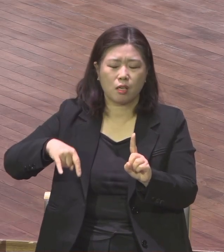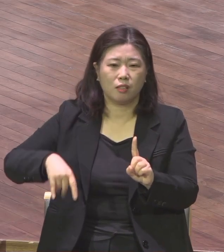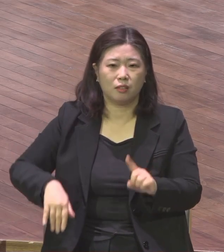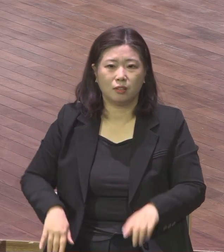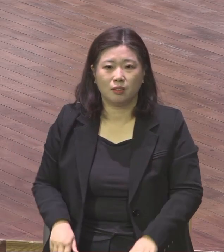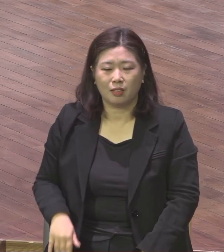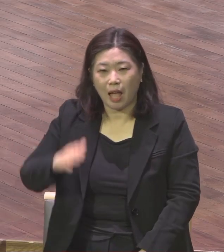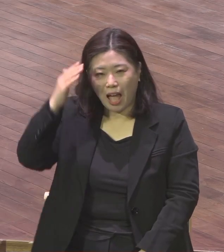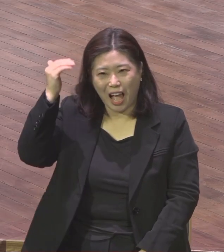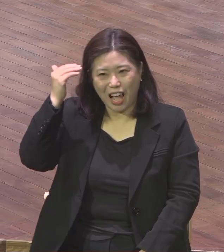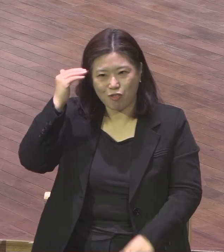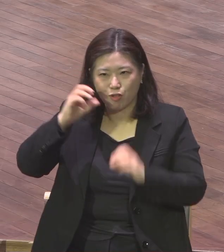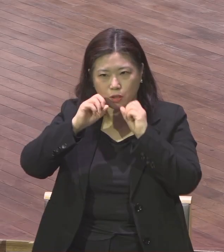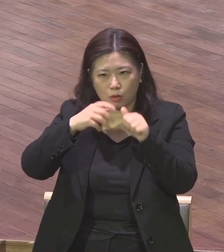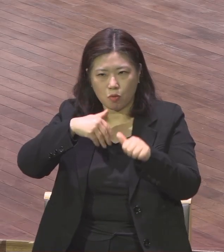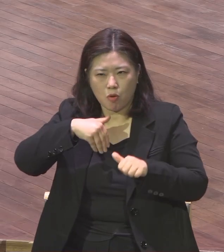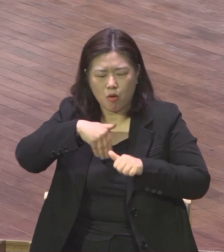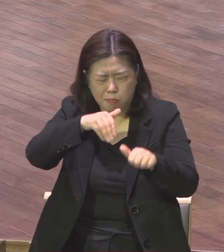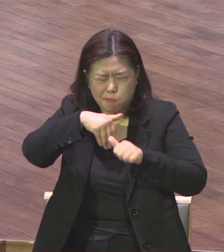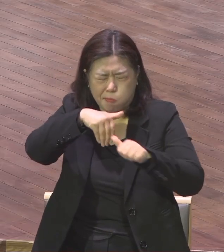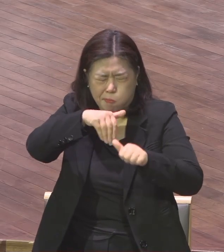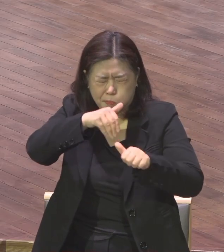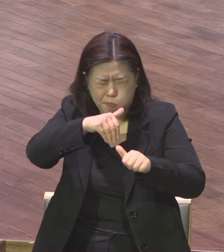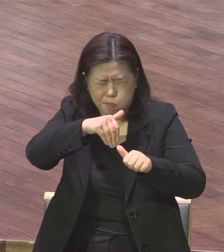나라가 됐다는 게 현재로.